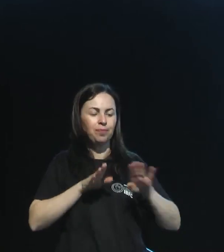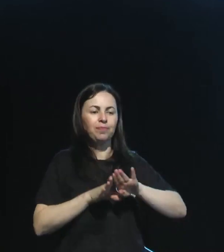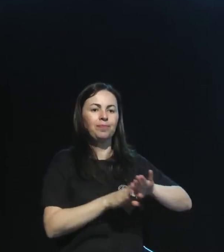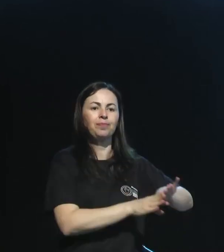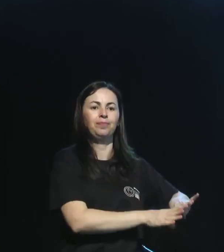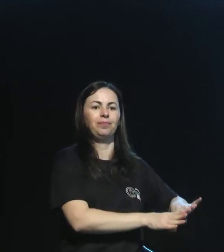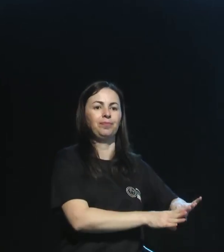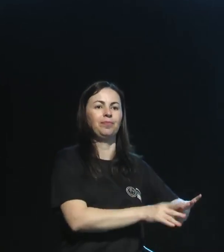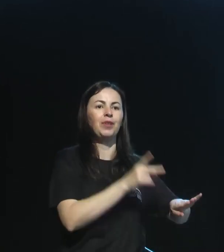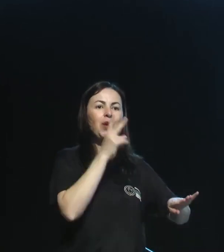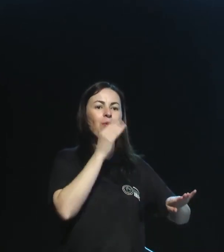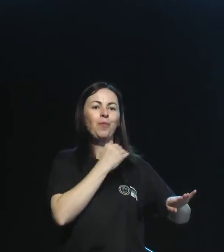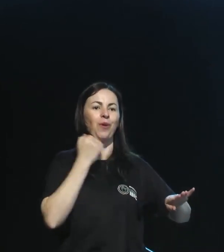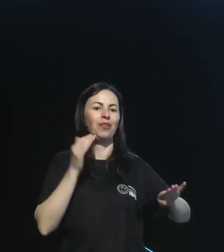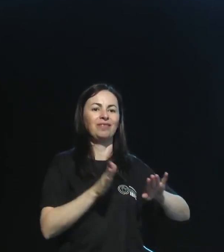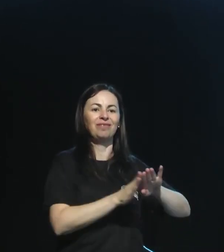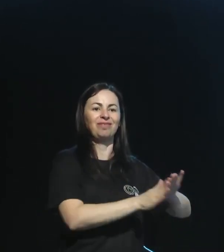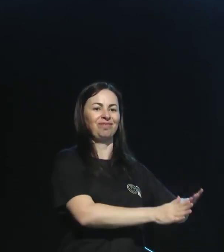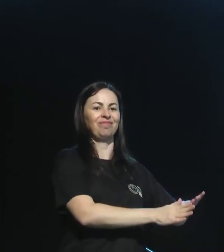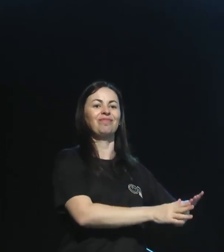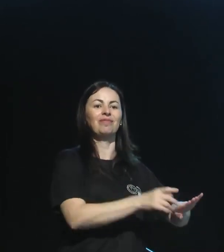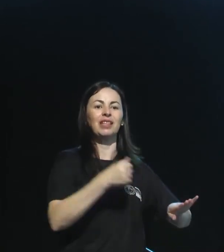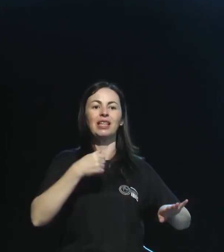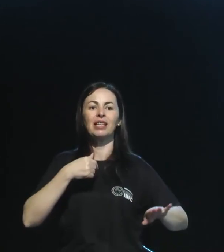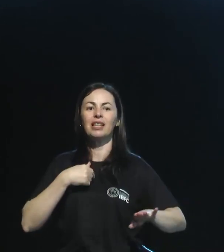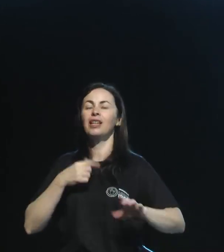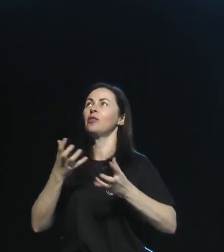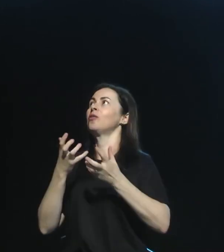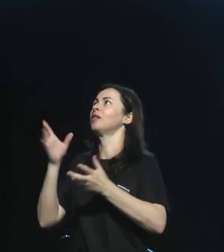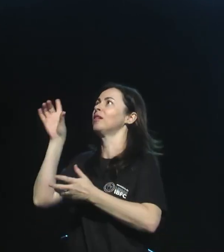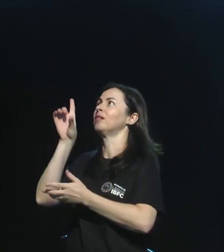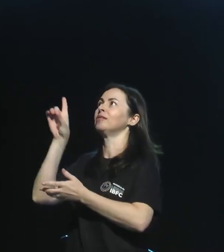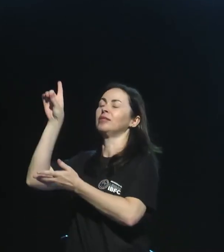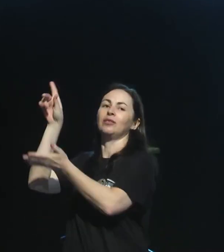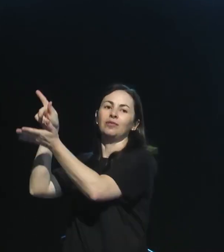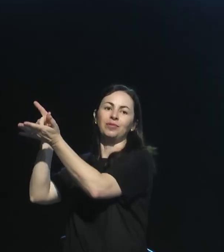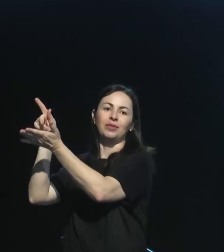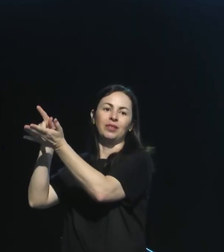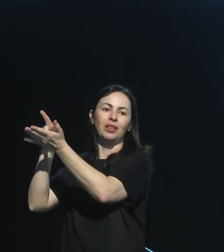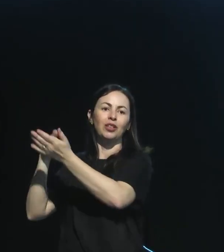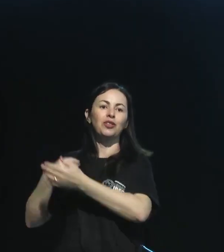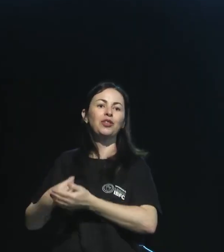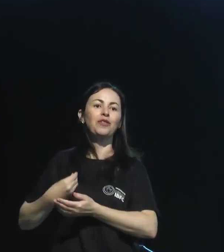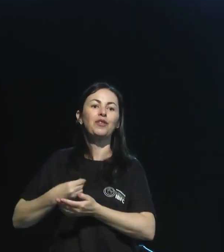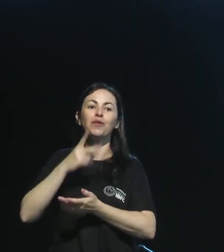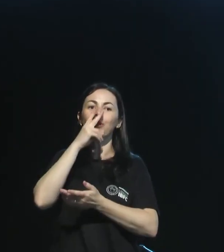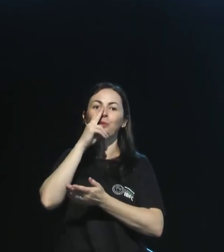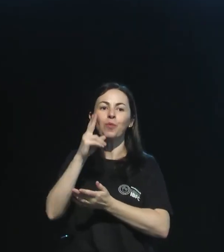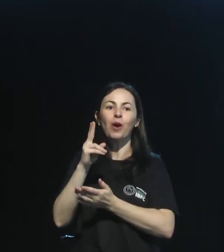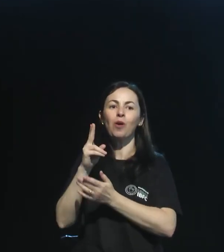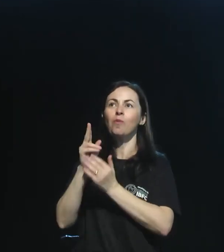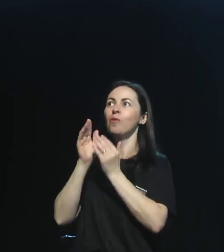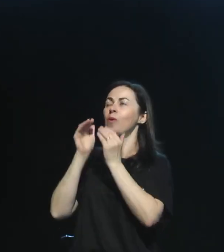acredita, morra para a sua verdade e viva de acordo com a verdade de